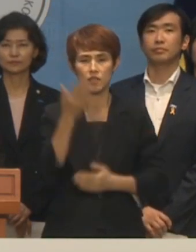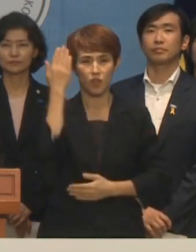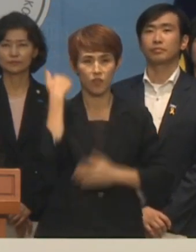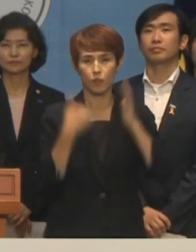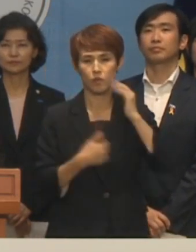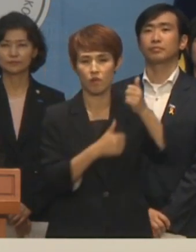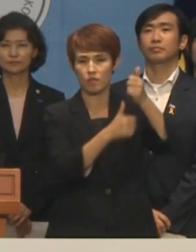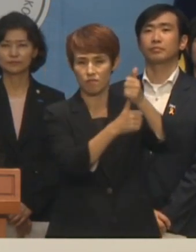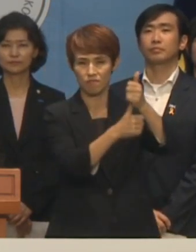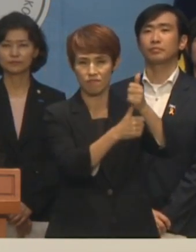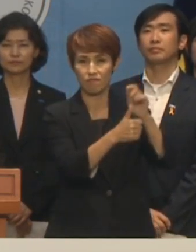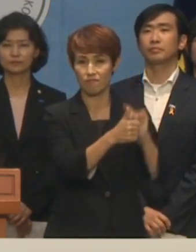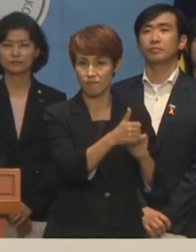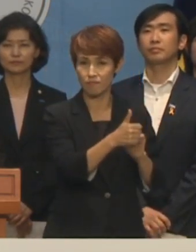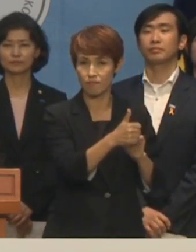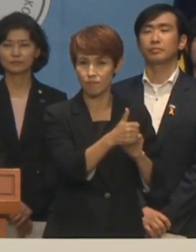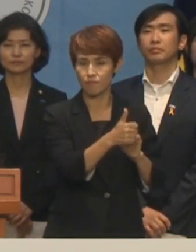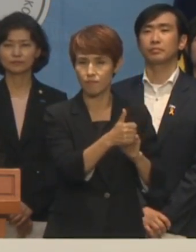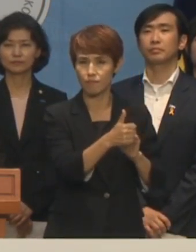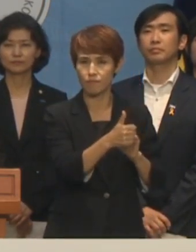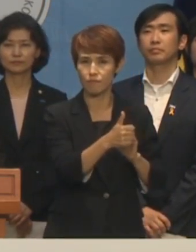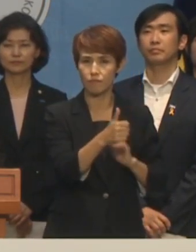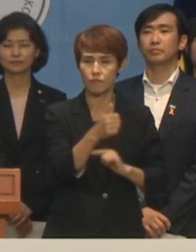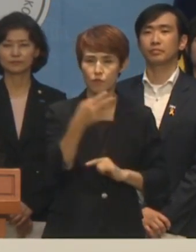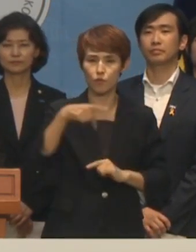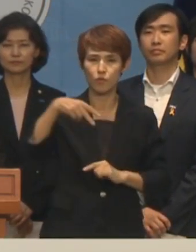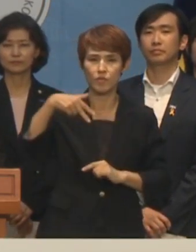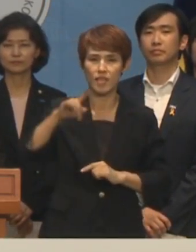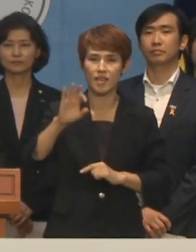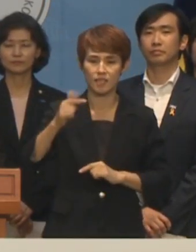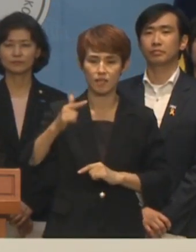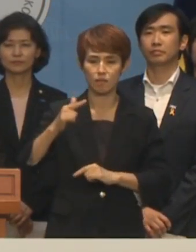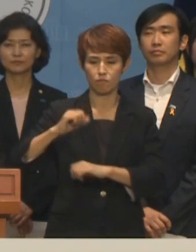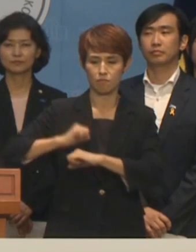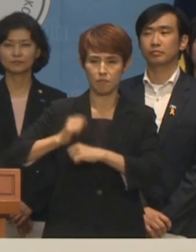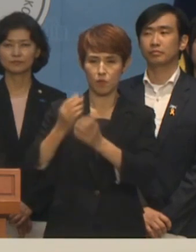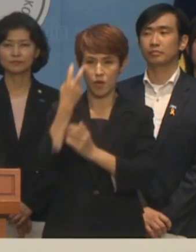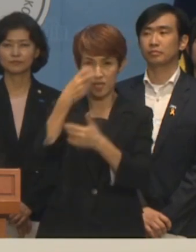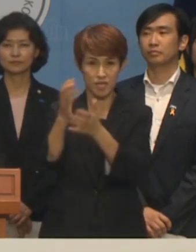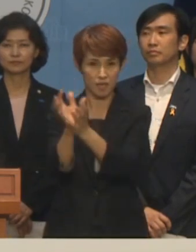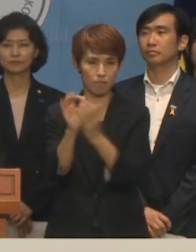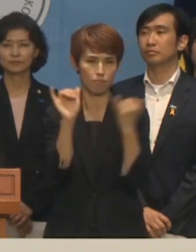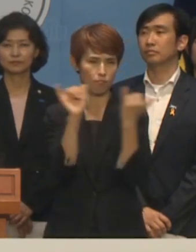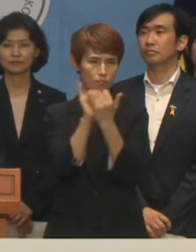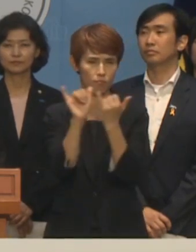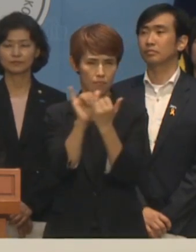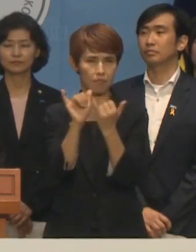대통령실 공직기강 비서관과 유재은 국방부 법무관리관 간의 통화,